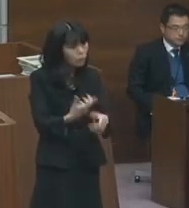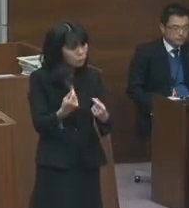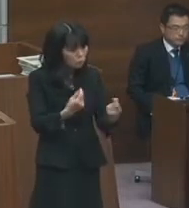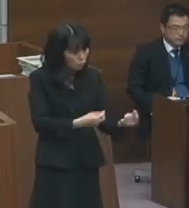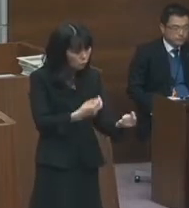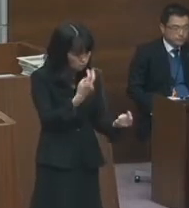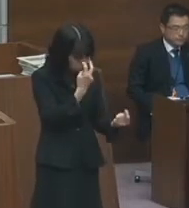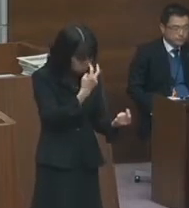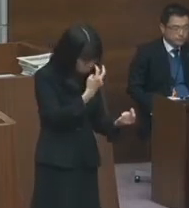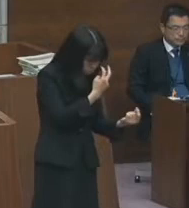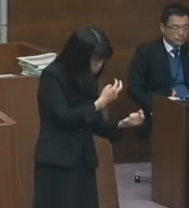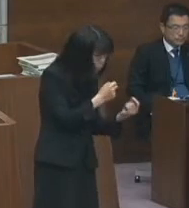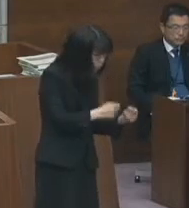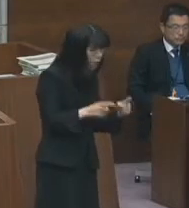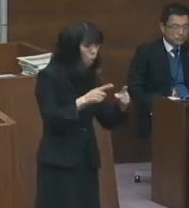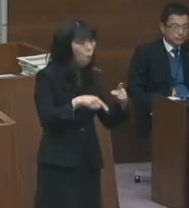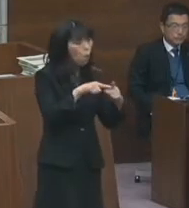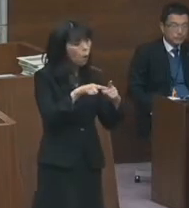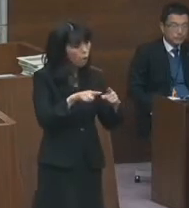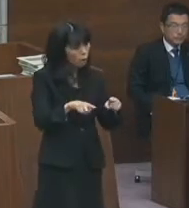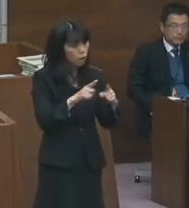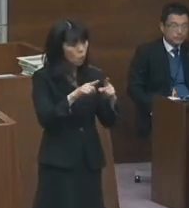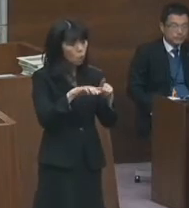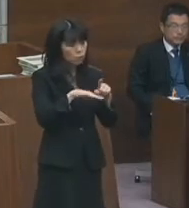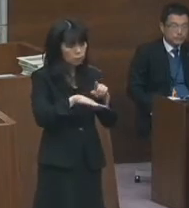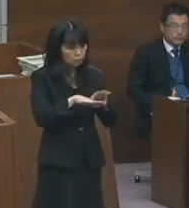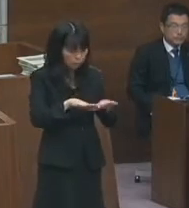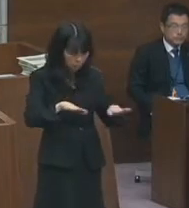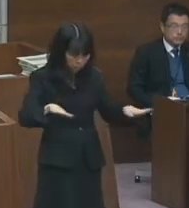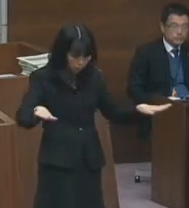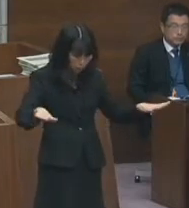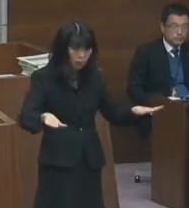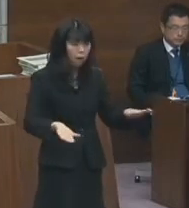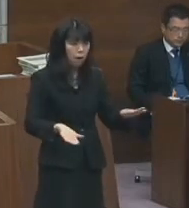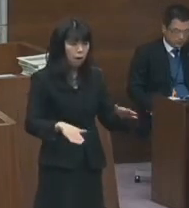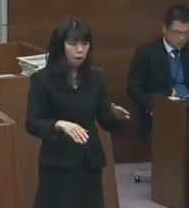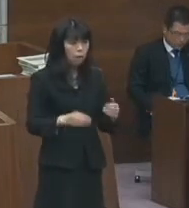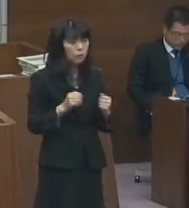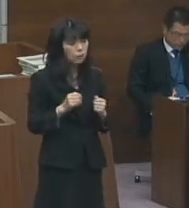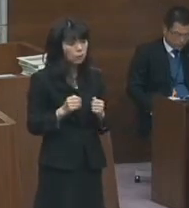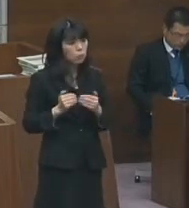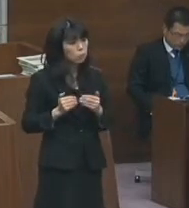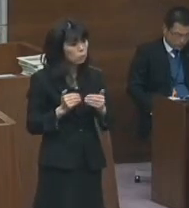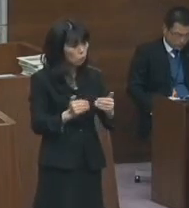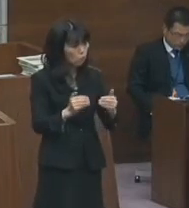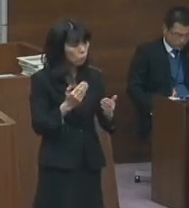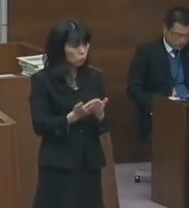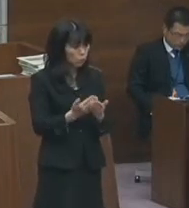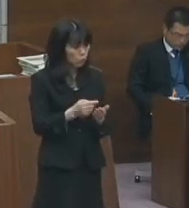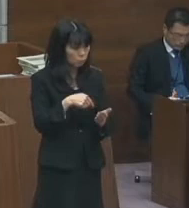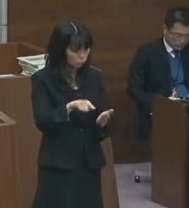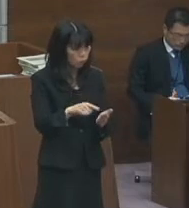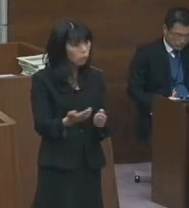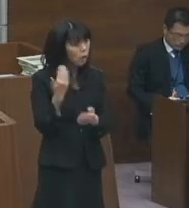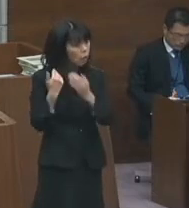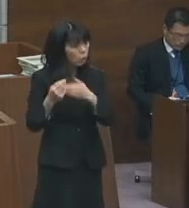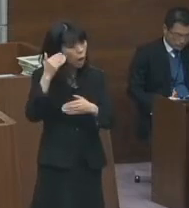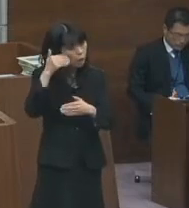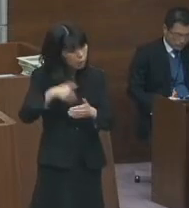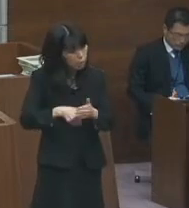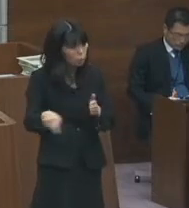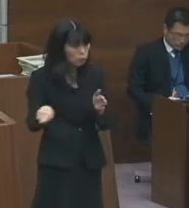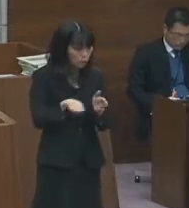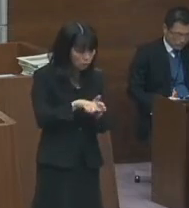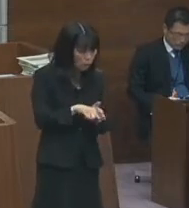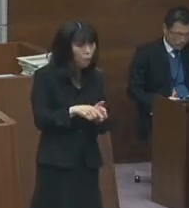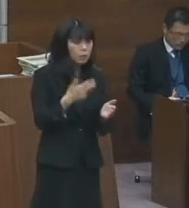公平公正な施設運営を目指してまいります。以上のように、議員からご指摘、そして過去の反省を踏まえまして、市として